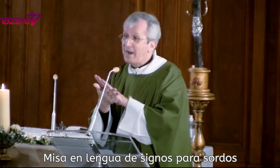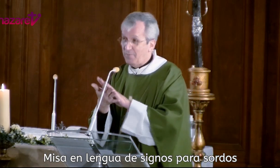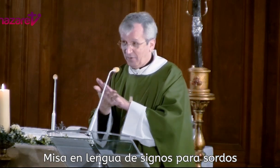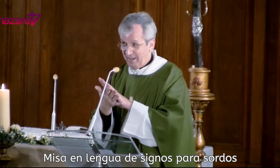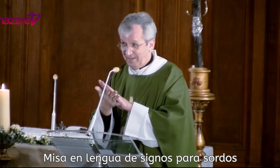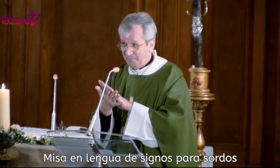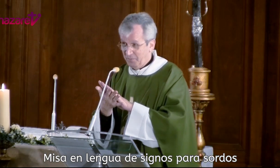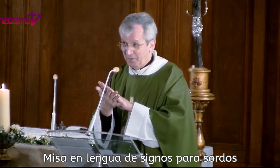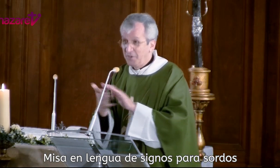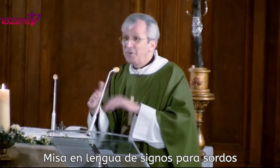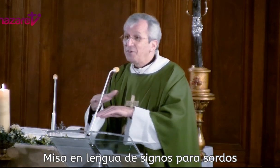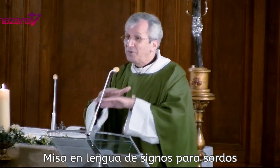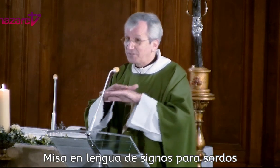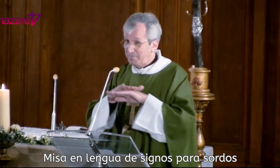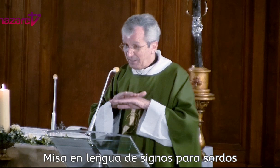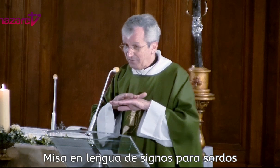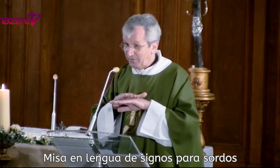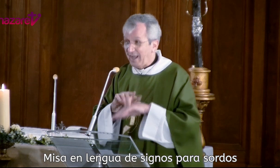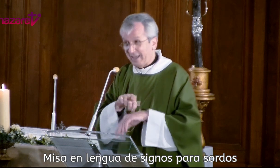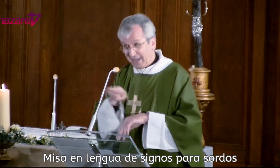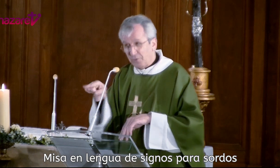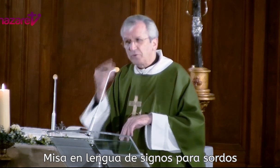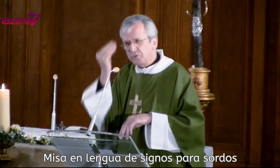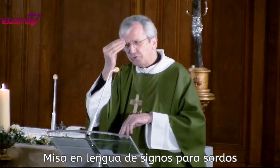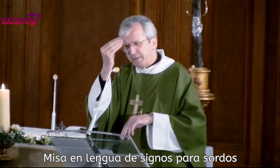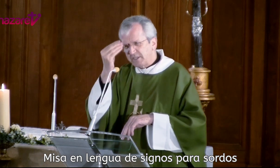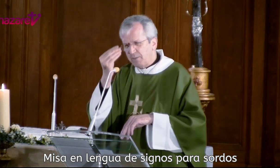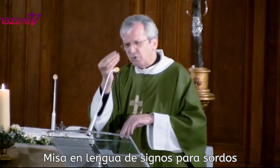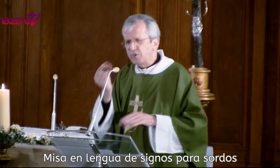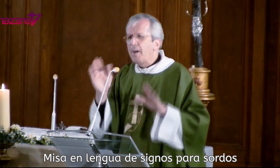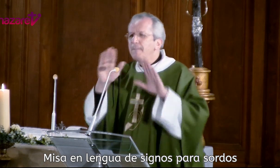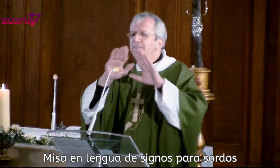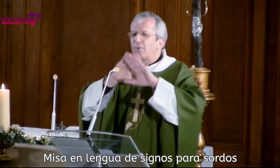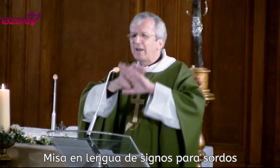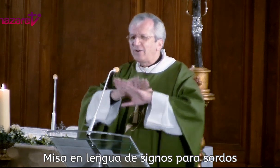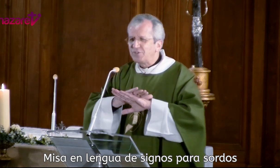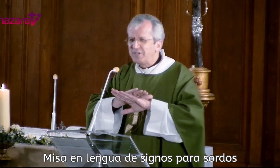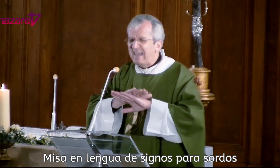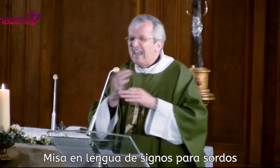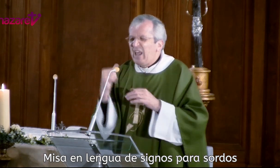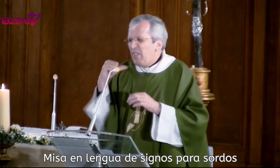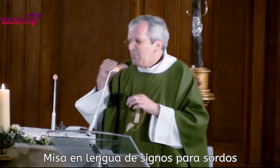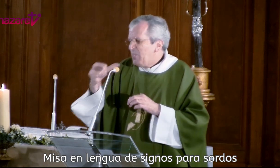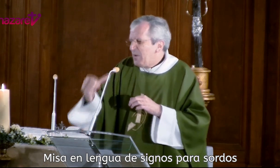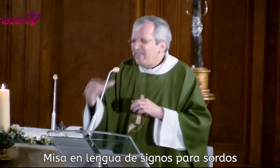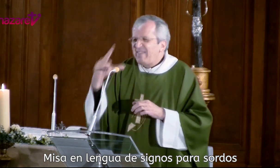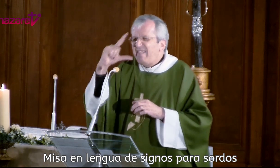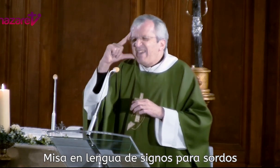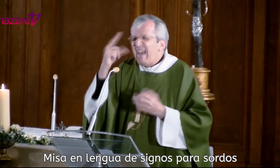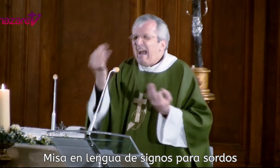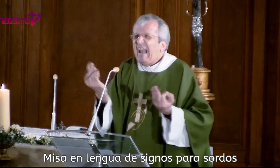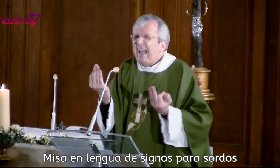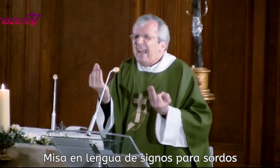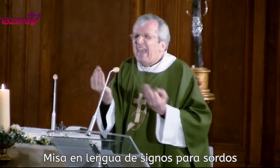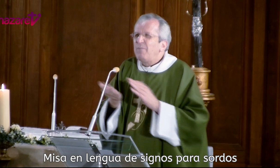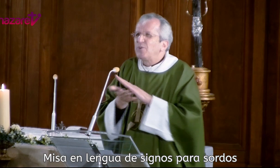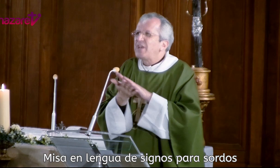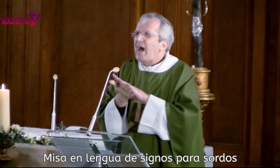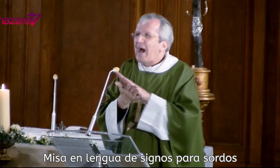boca. Yo os invito a que cada uno de nosotros pensemos por la noche, durante el día, ¿qué hemos